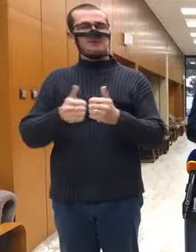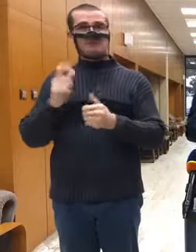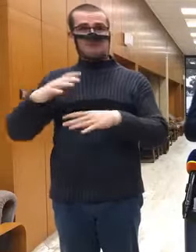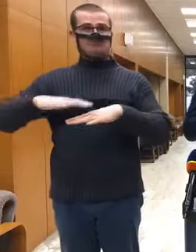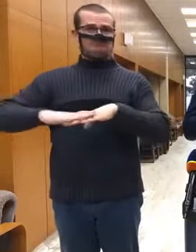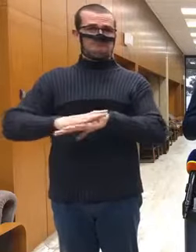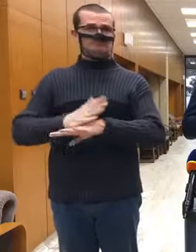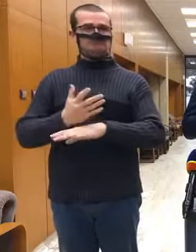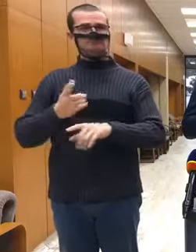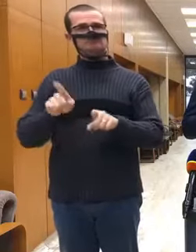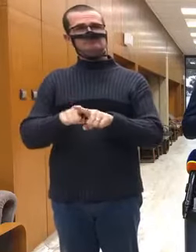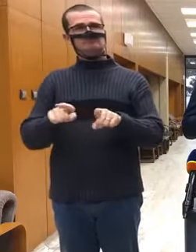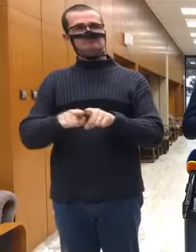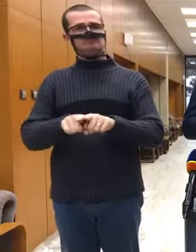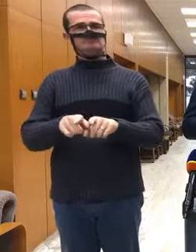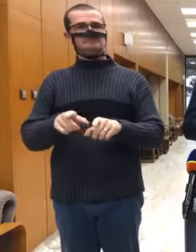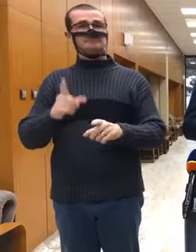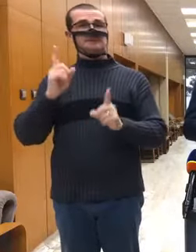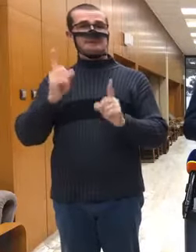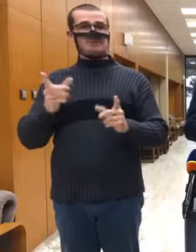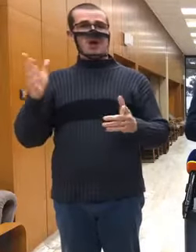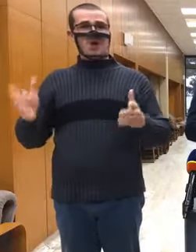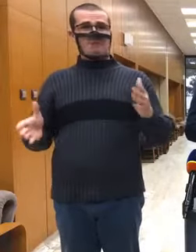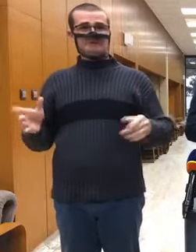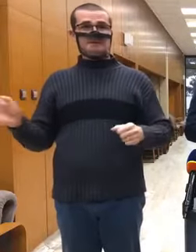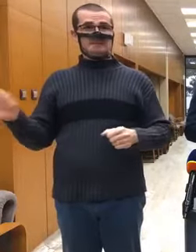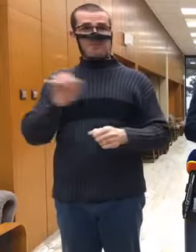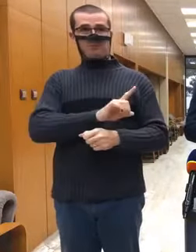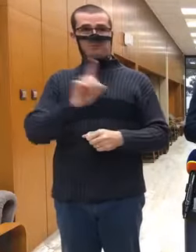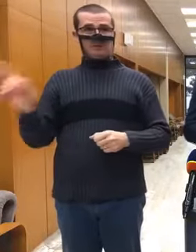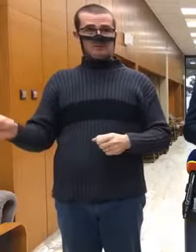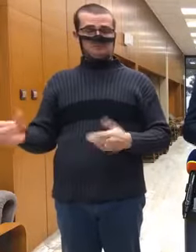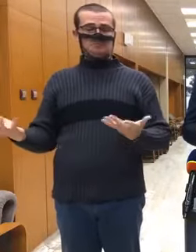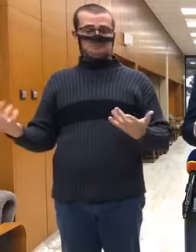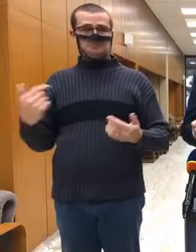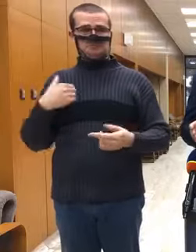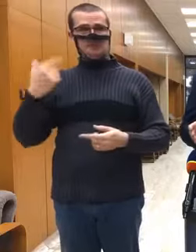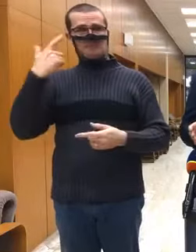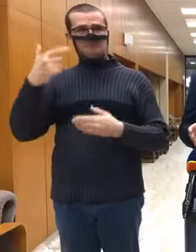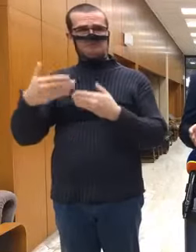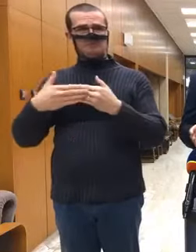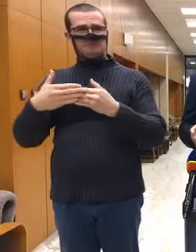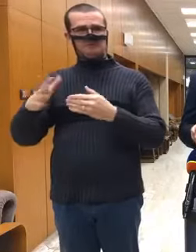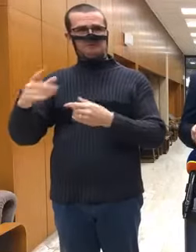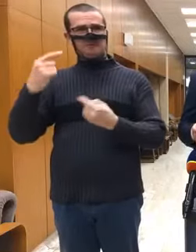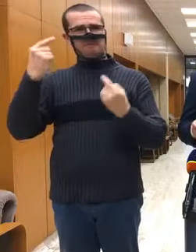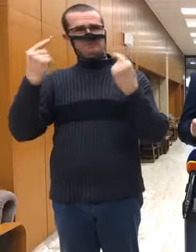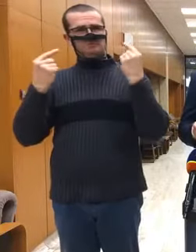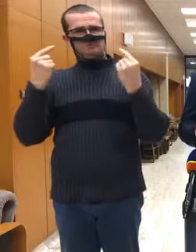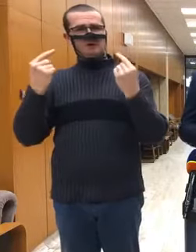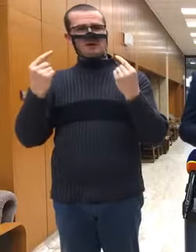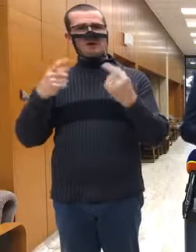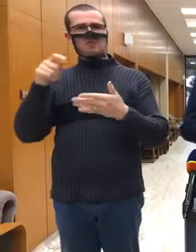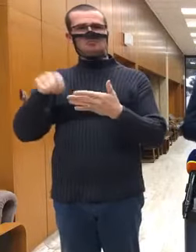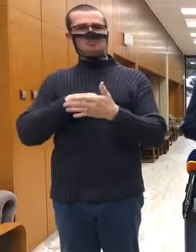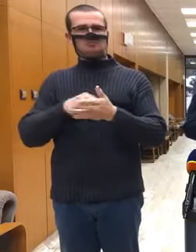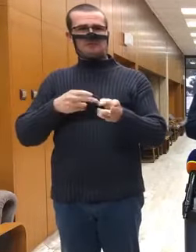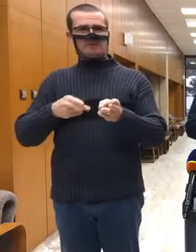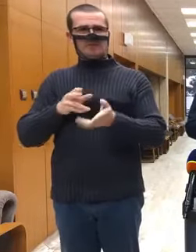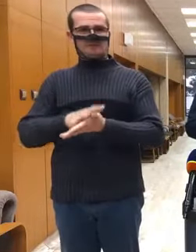že treba obmedziť mobilitu, tak si myslím, je veľmi blízka myšlienka, zrušiť vlaky